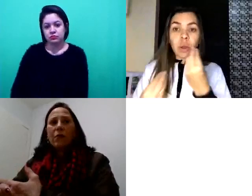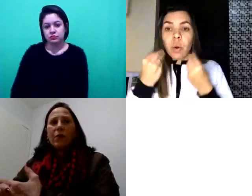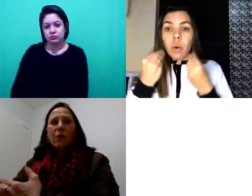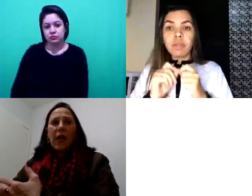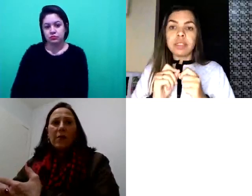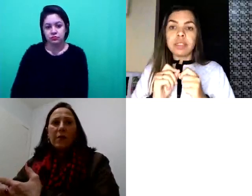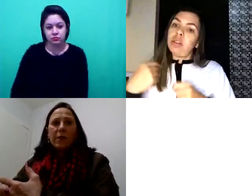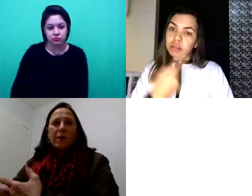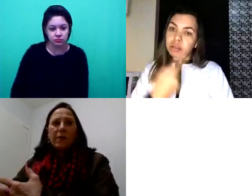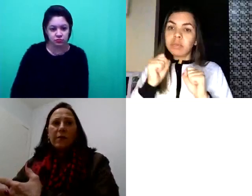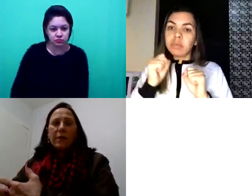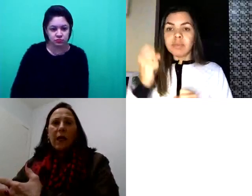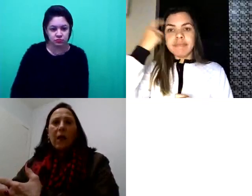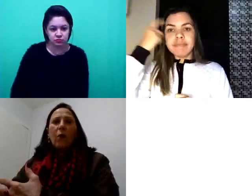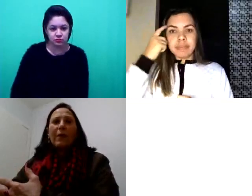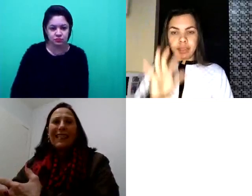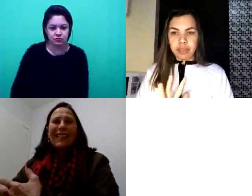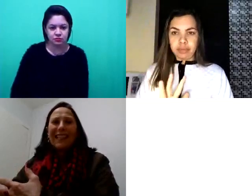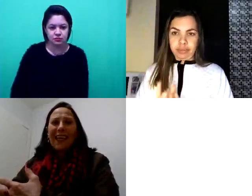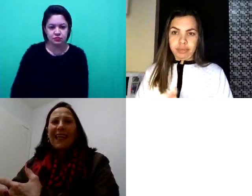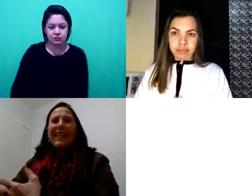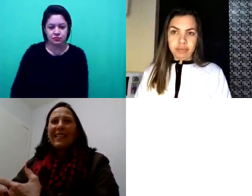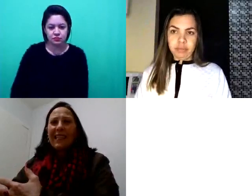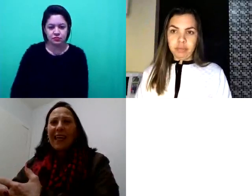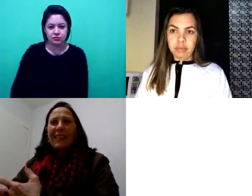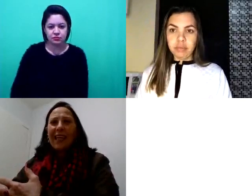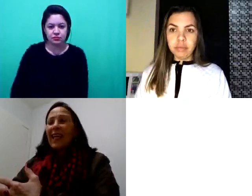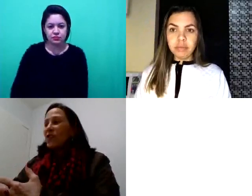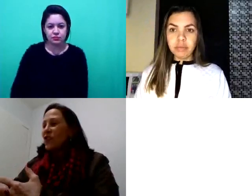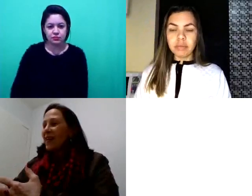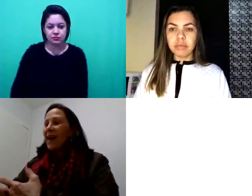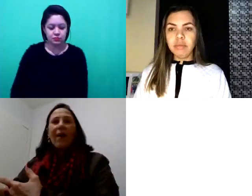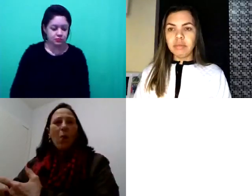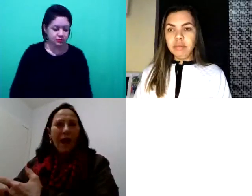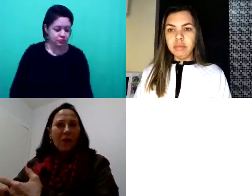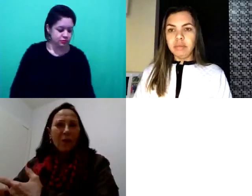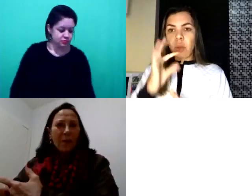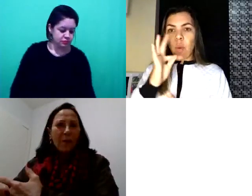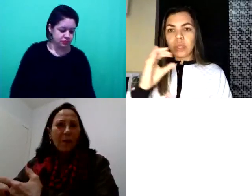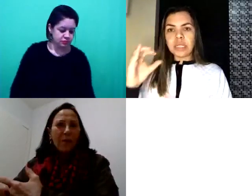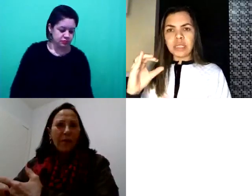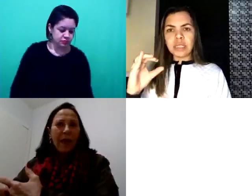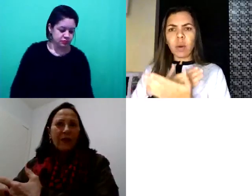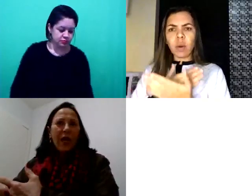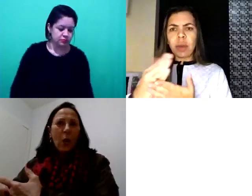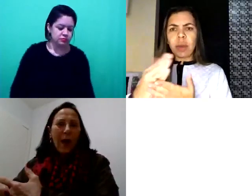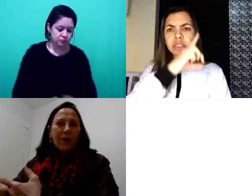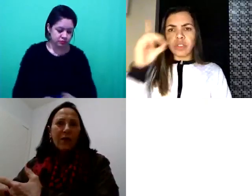em último caso. O TCC inicia-se dia 4. Tá? Dia 4,